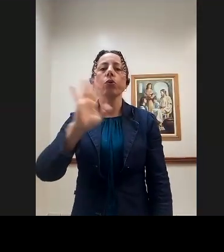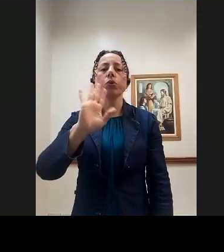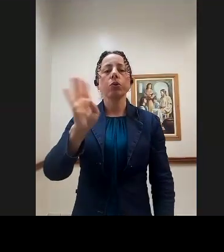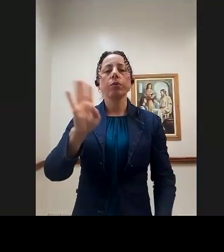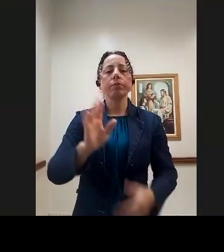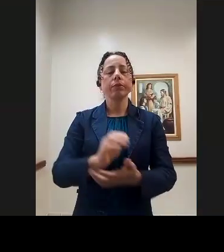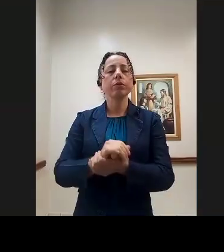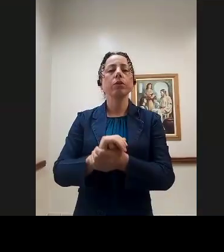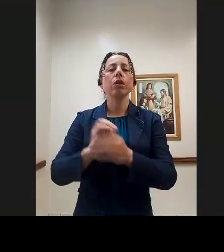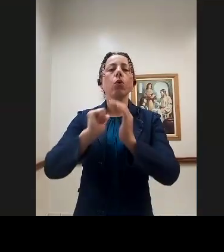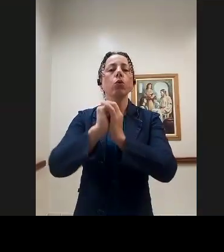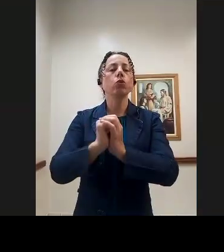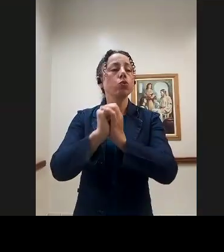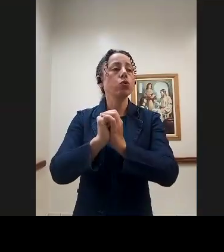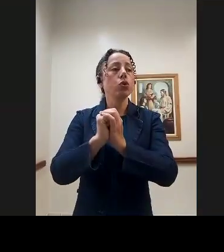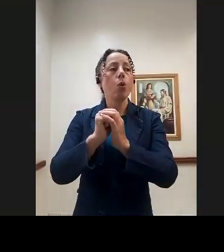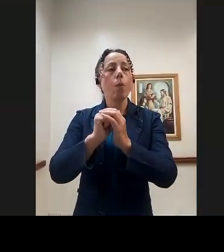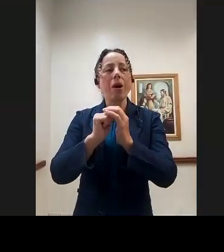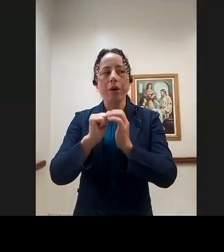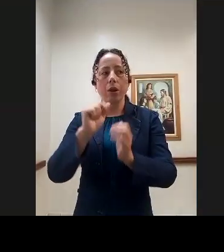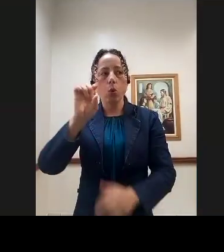Nós desejamos uma boa semana a todos.